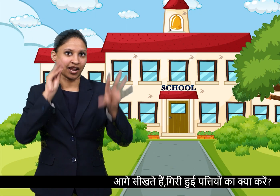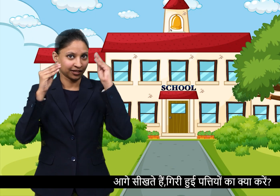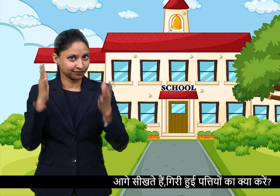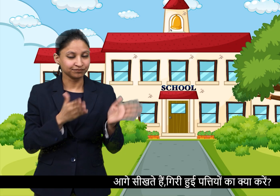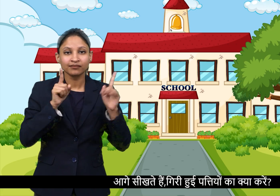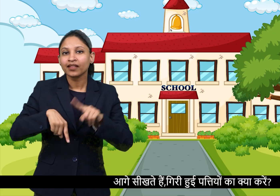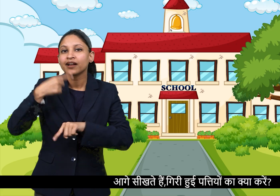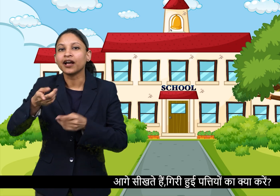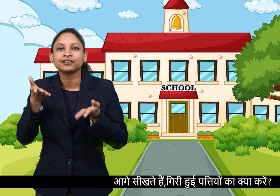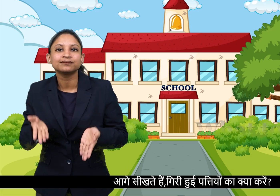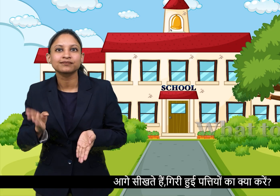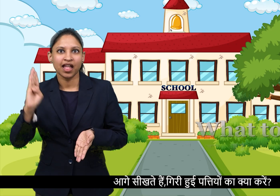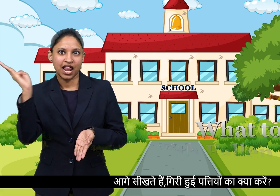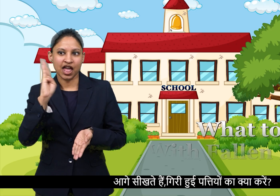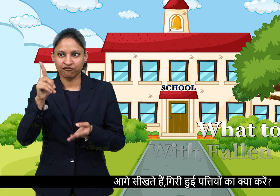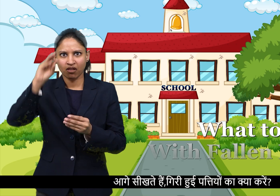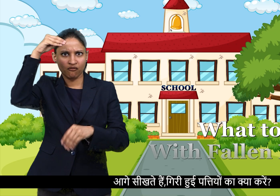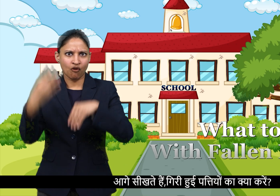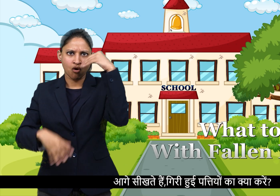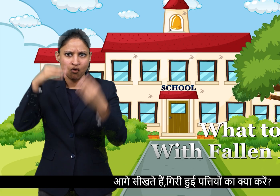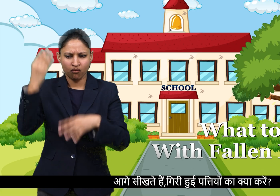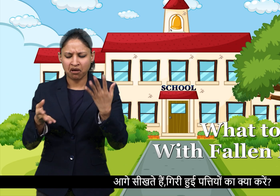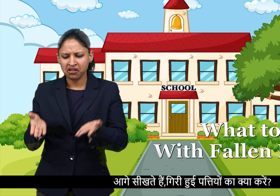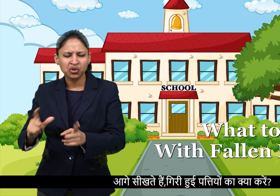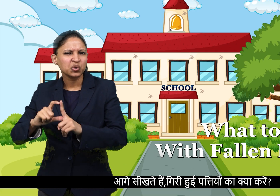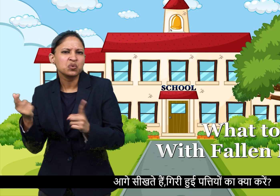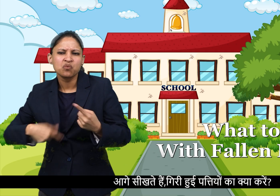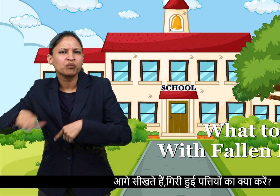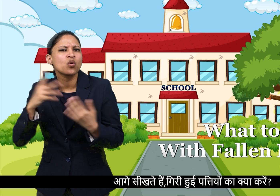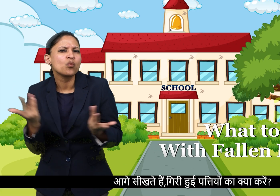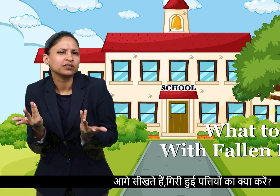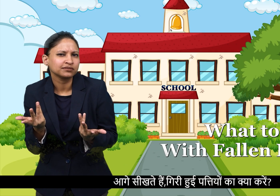आगे सीखते हैं गिरी हुई पत्तियों का क्या करें।